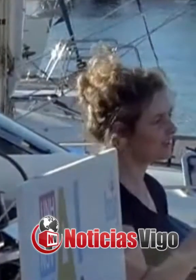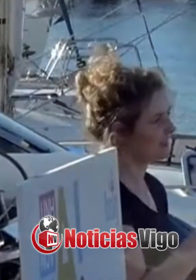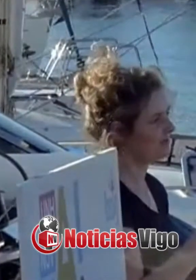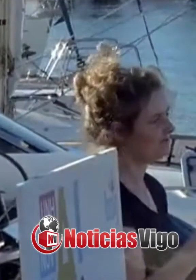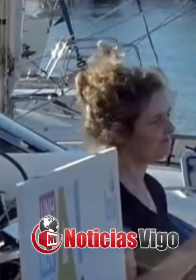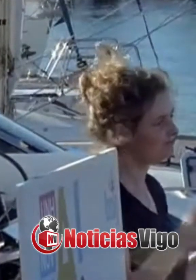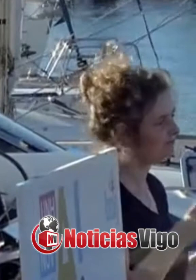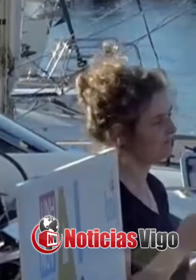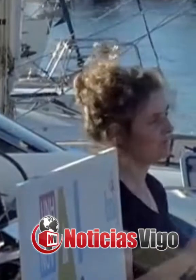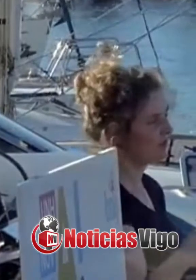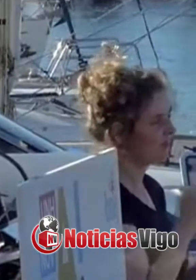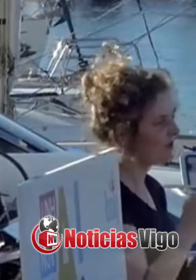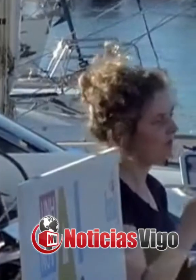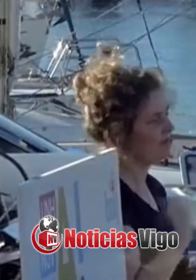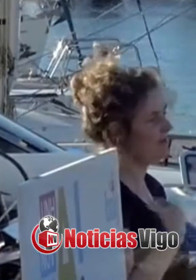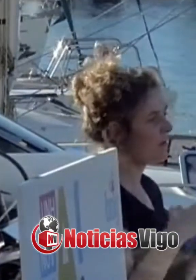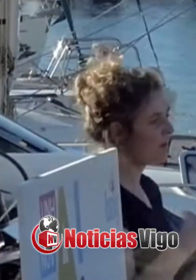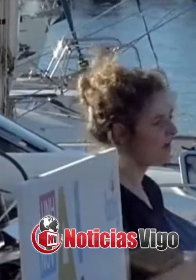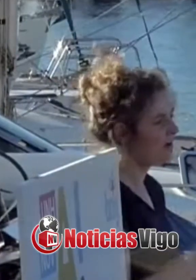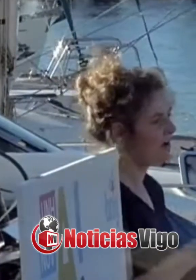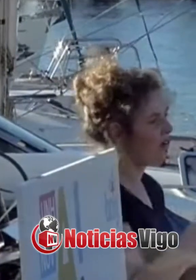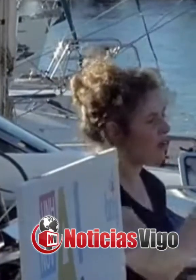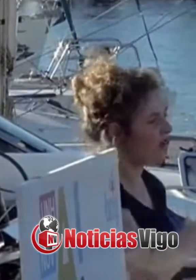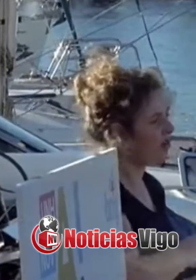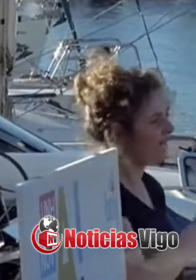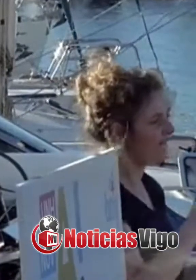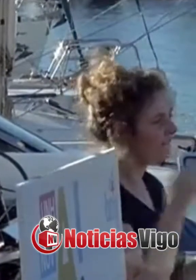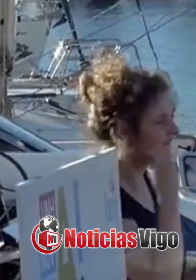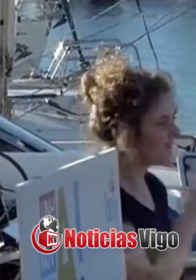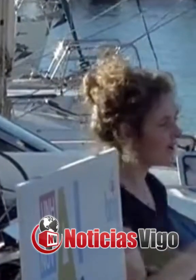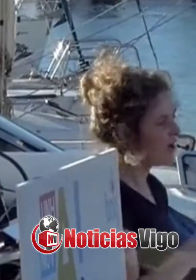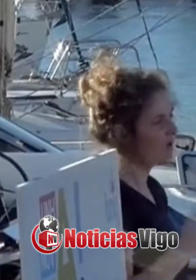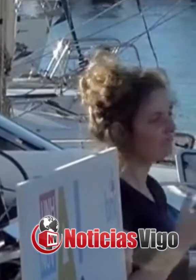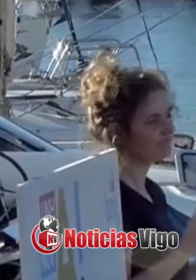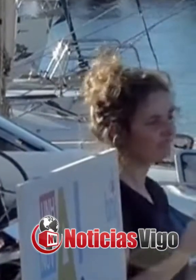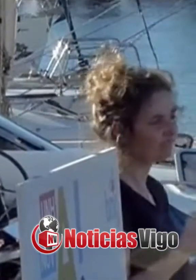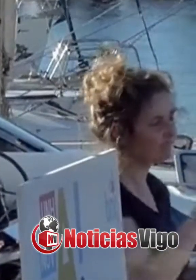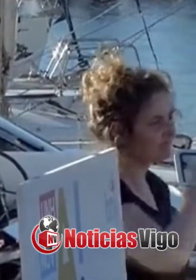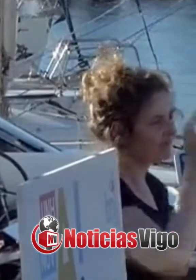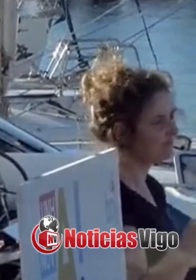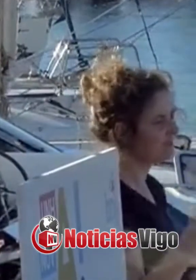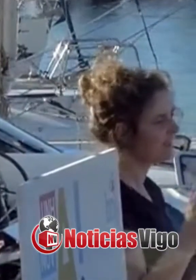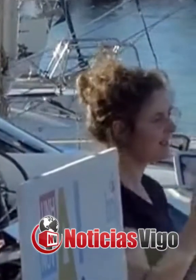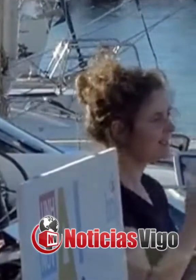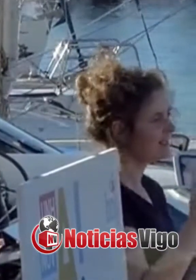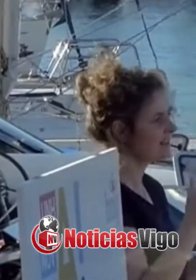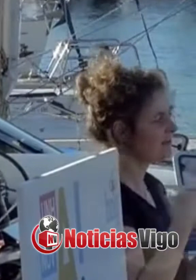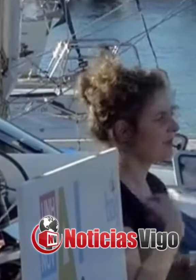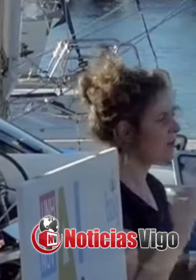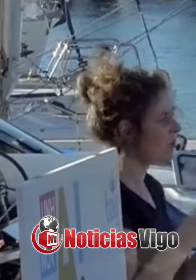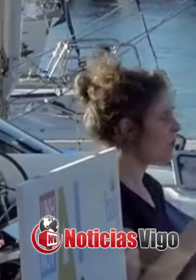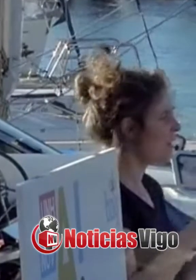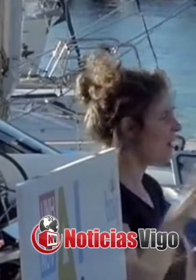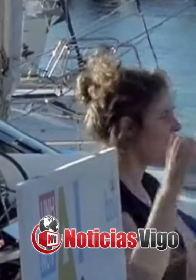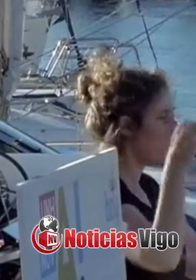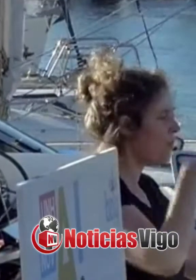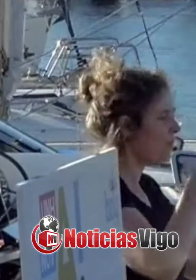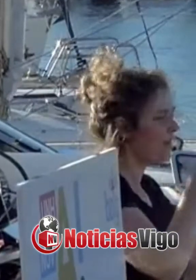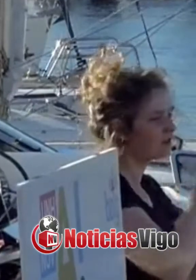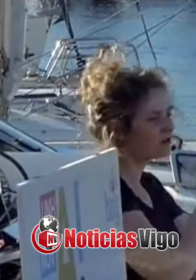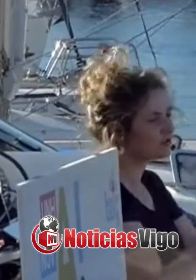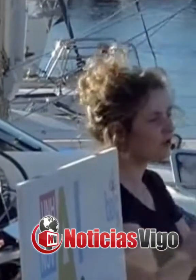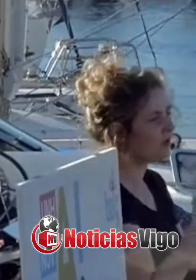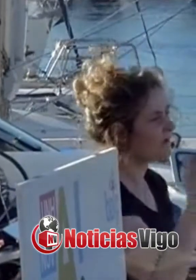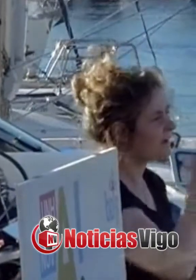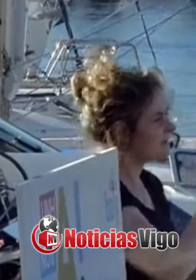A lonxa, o naval, o sector do frío, a automoción. Foi unha etapa coas súas luces e coas súas sombras. Unha etapa na